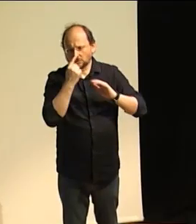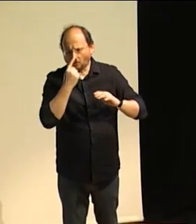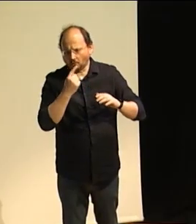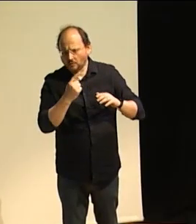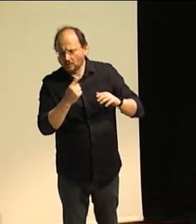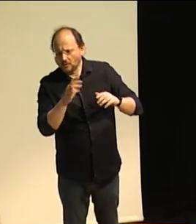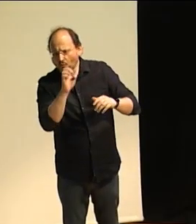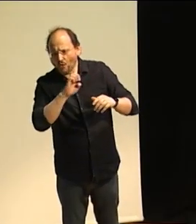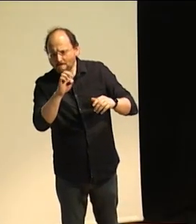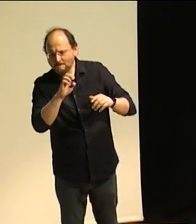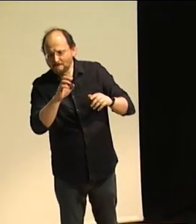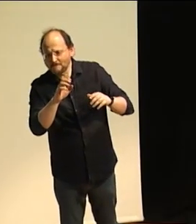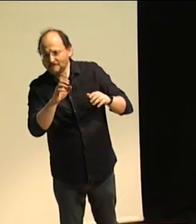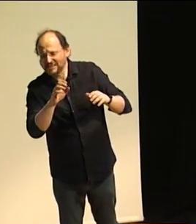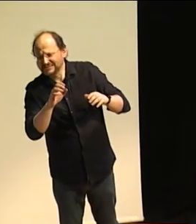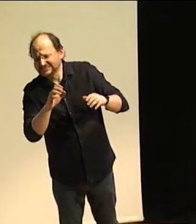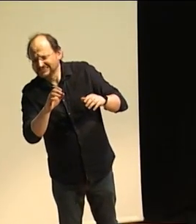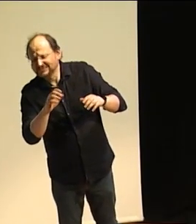évolutions de langue des signes qu'on a déjà vues ailleurs?